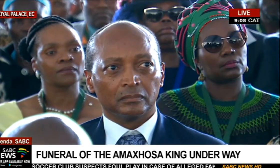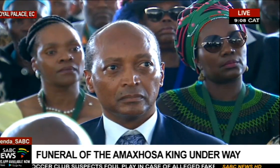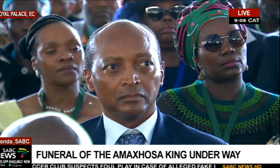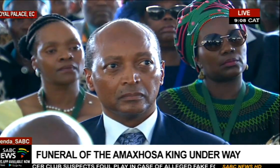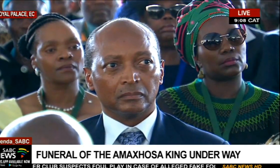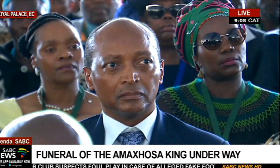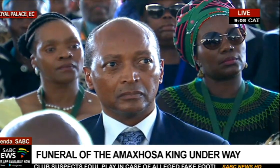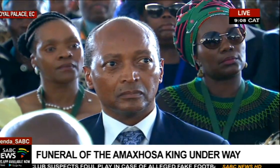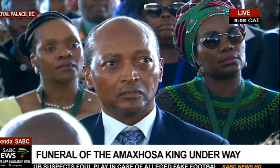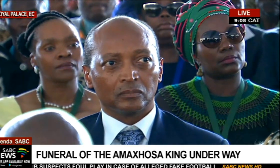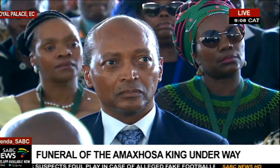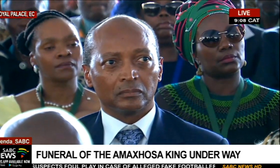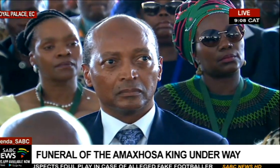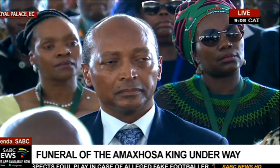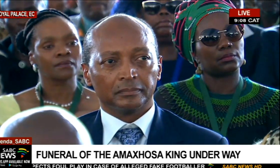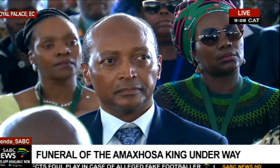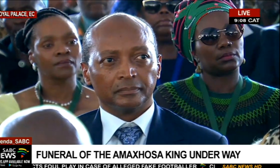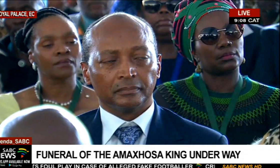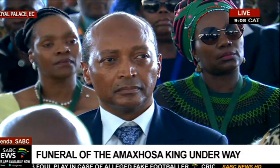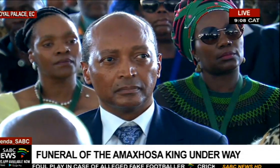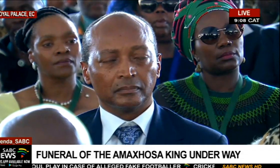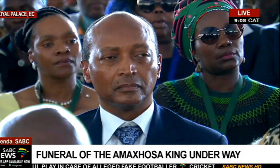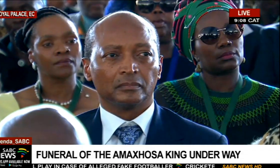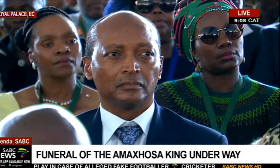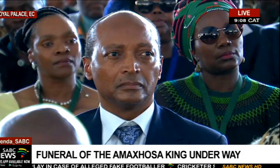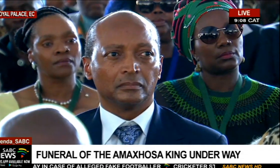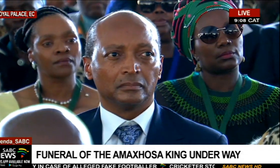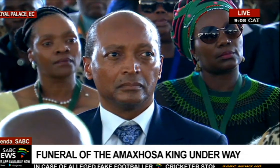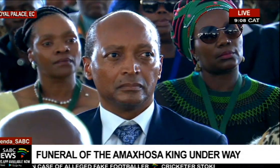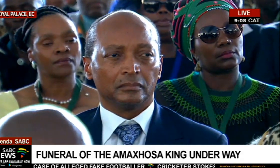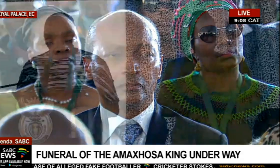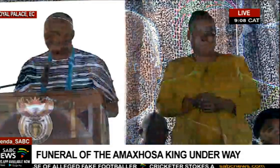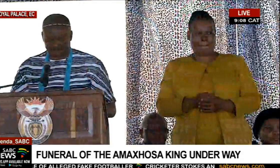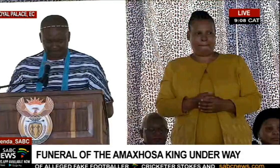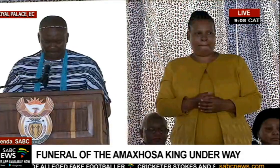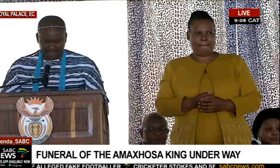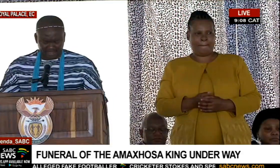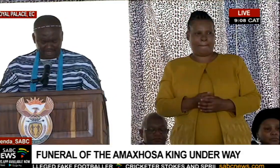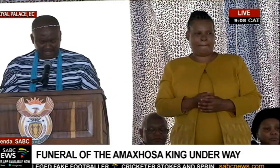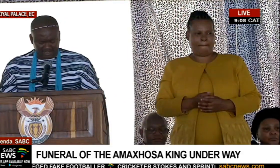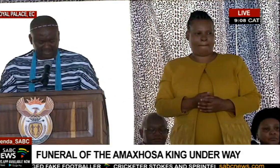naye siyaqaphela ukubakho kwakhe apha namhlanje ngelithuba